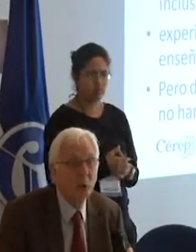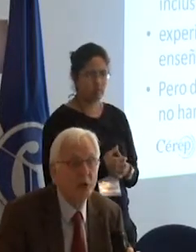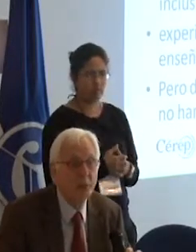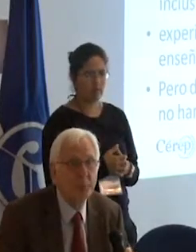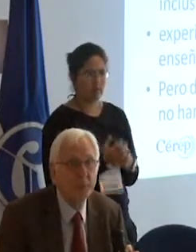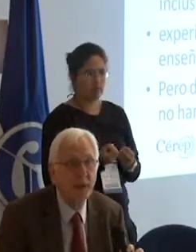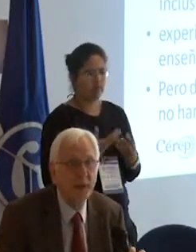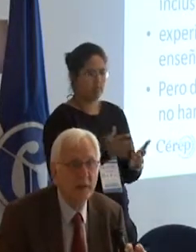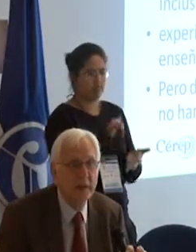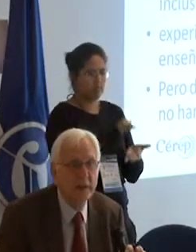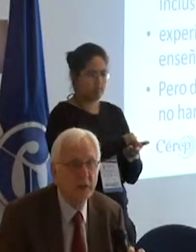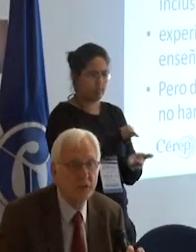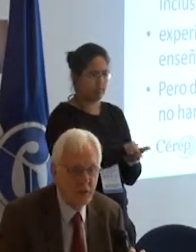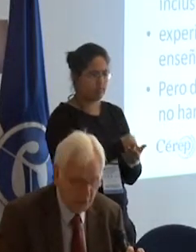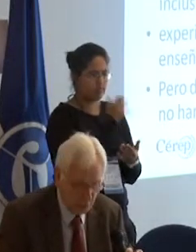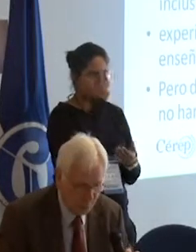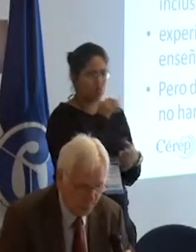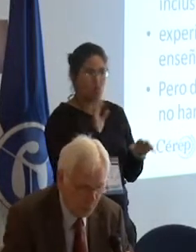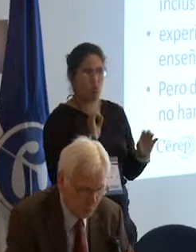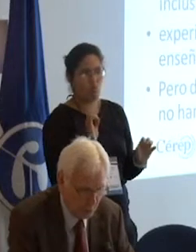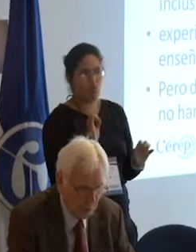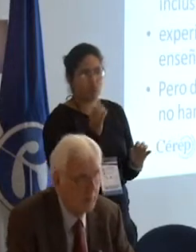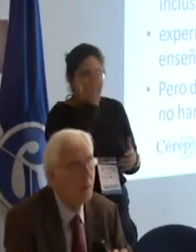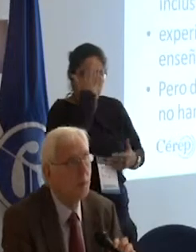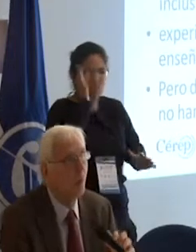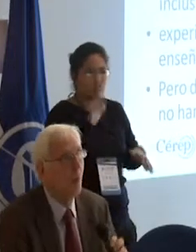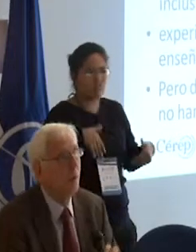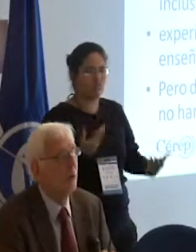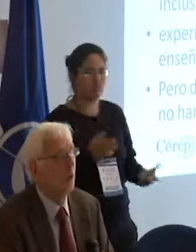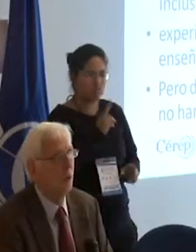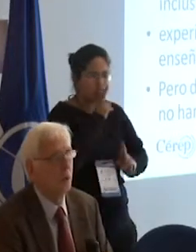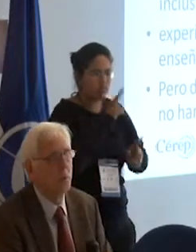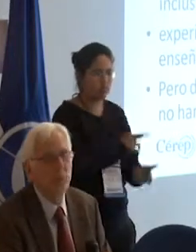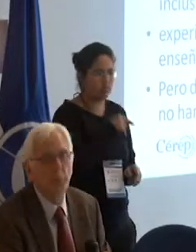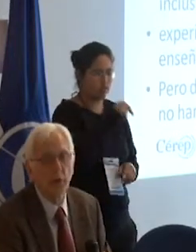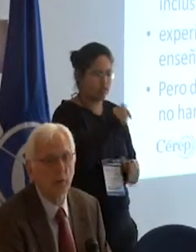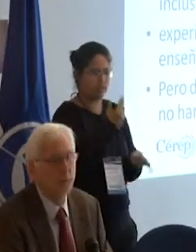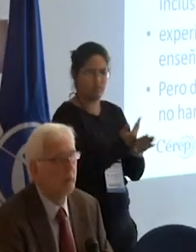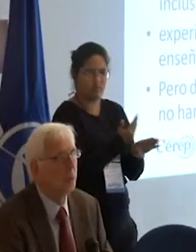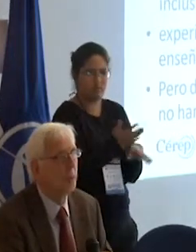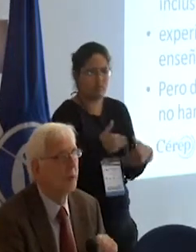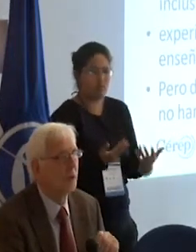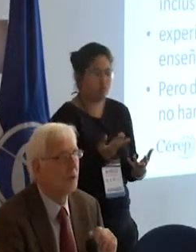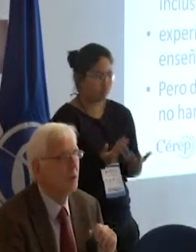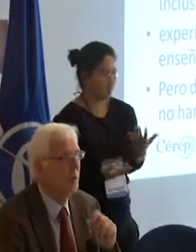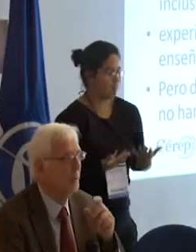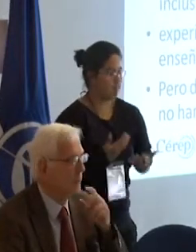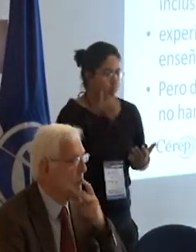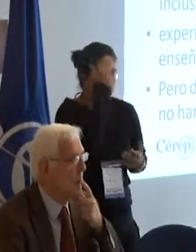¿Dar las mismas evaluaciones? O no saben cómo responder a este problema.